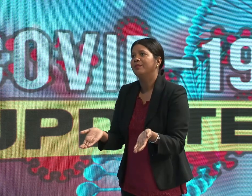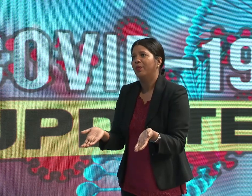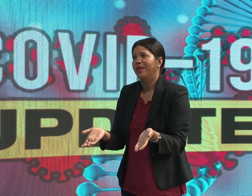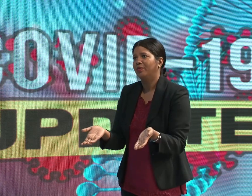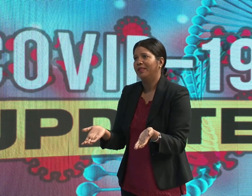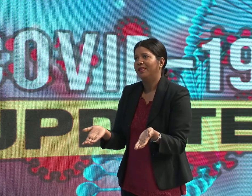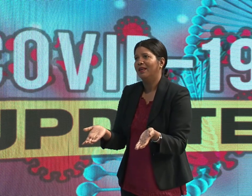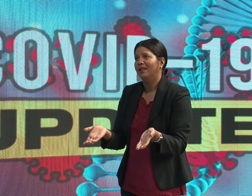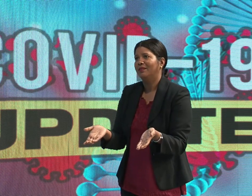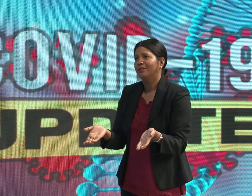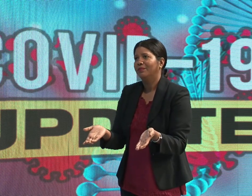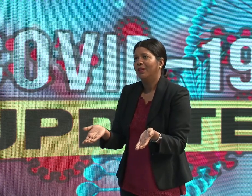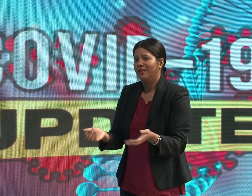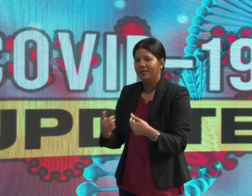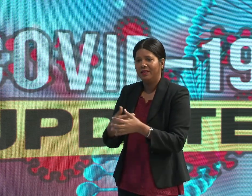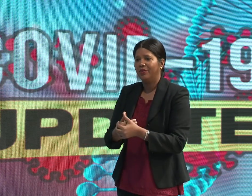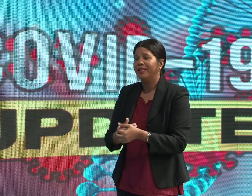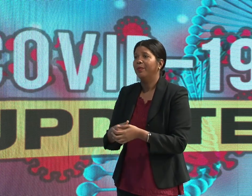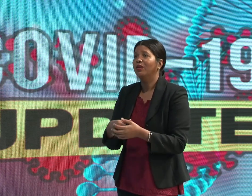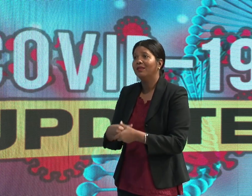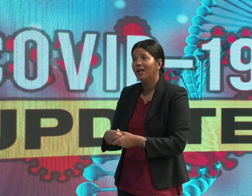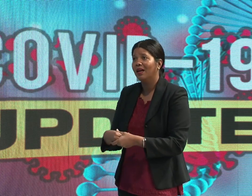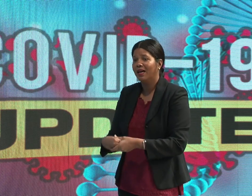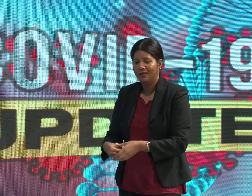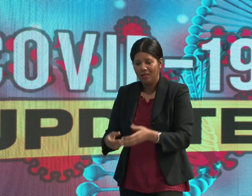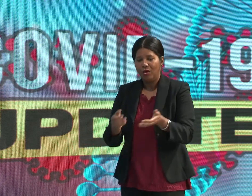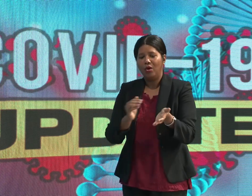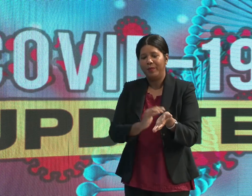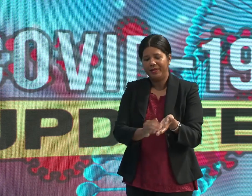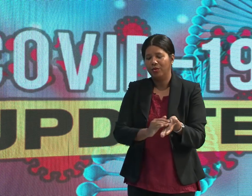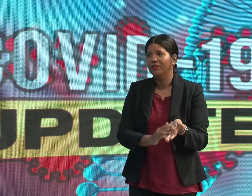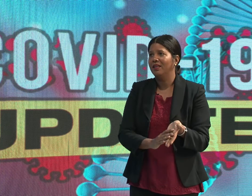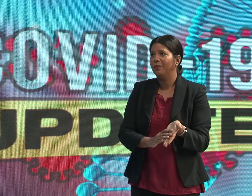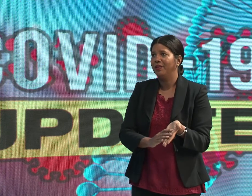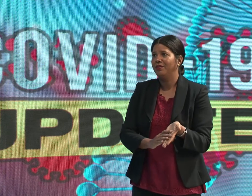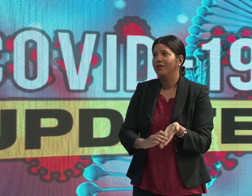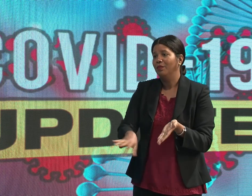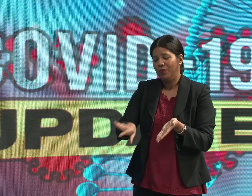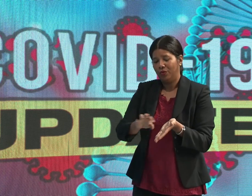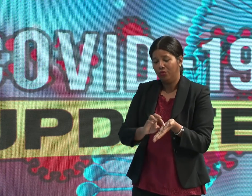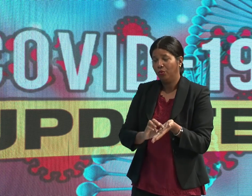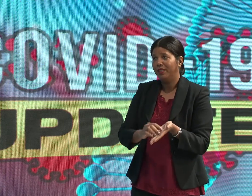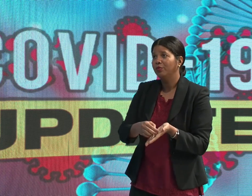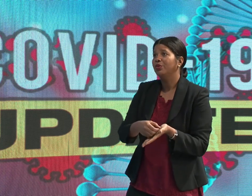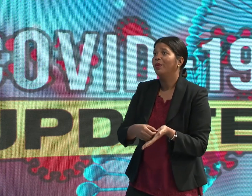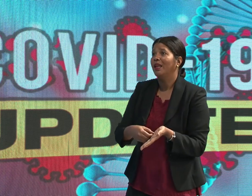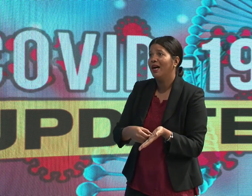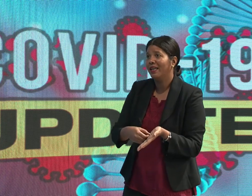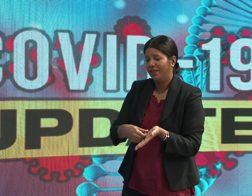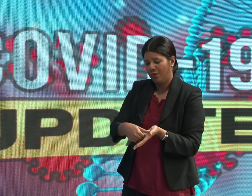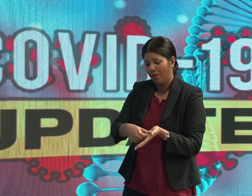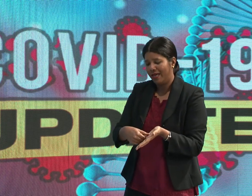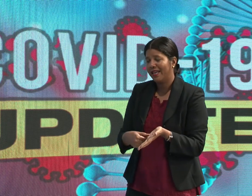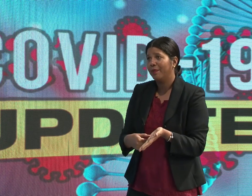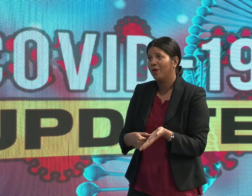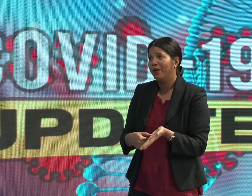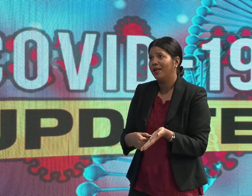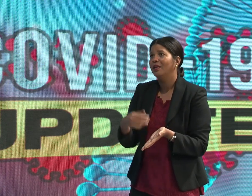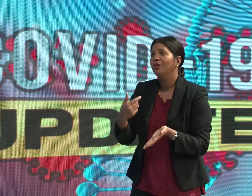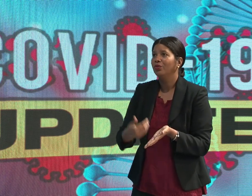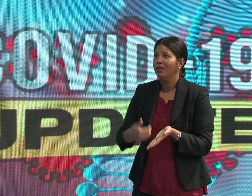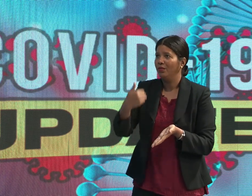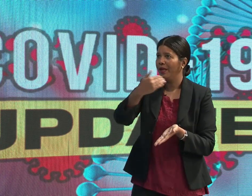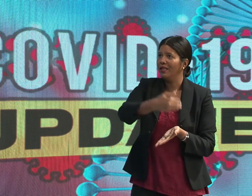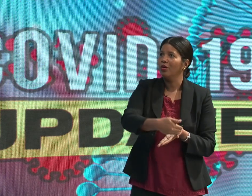kom met je bewijsmateriaal. Mm-hmm. Als je zegt van je hebt ontslag gehad, kom met je ontslagbriefje. Want zo niet moet je wel aangeven waar je hebt